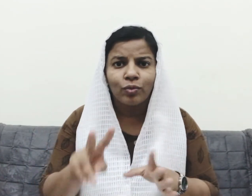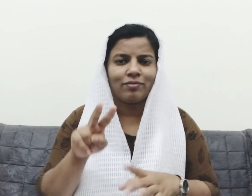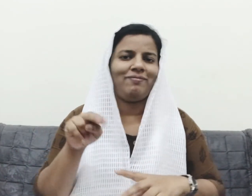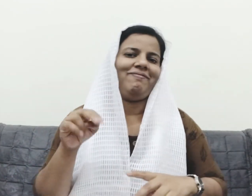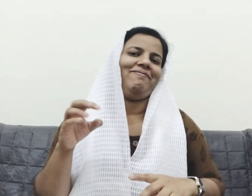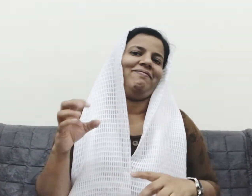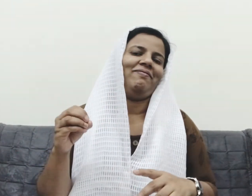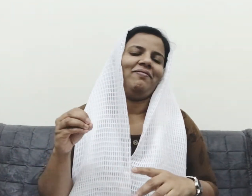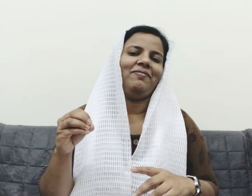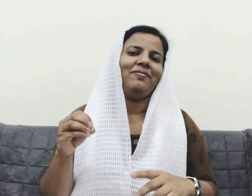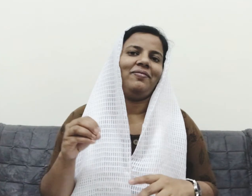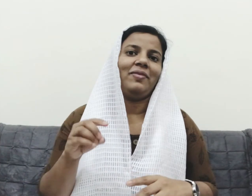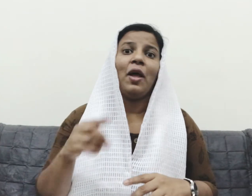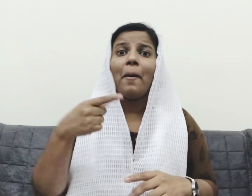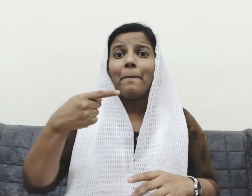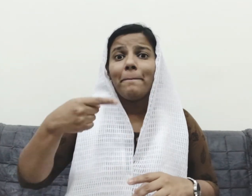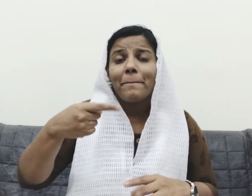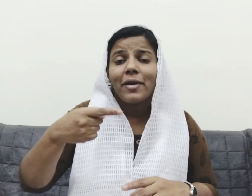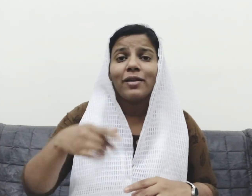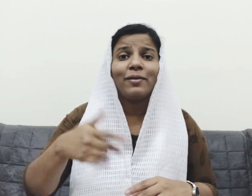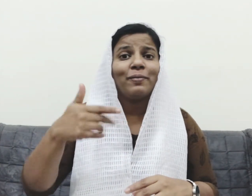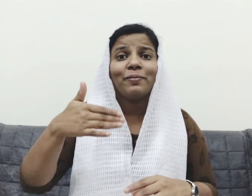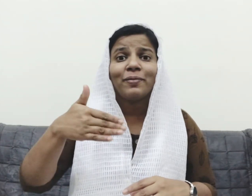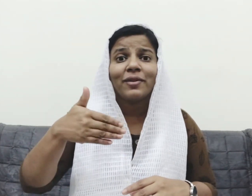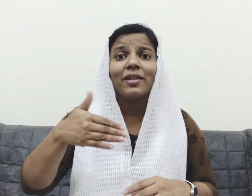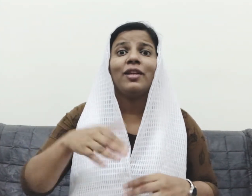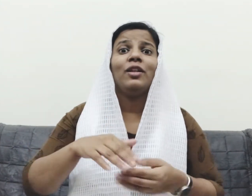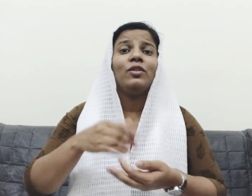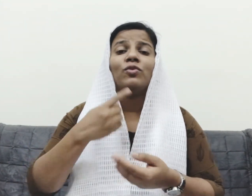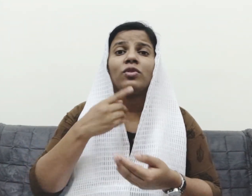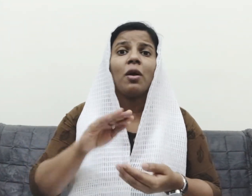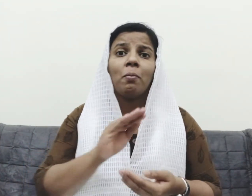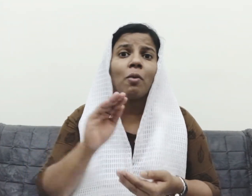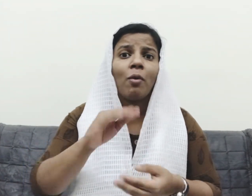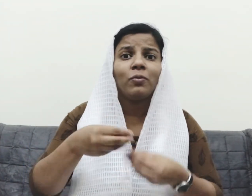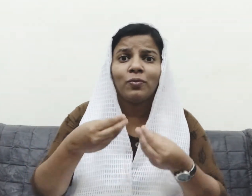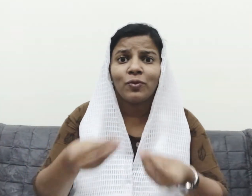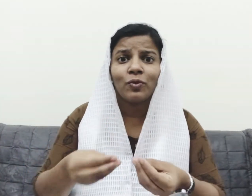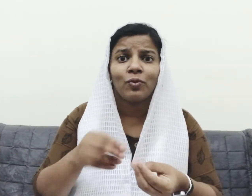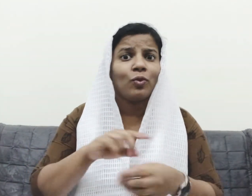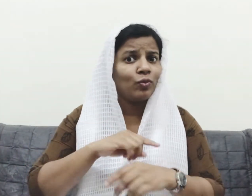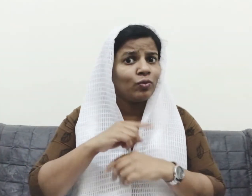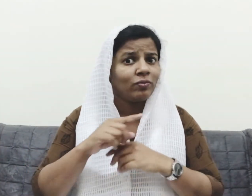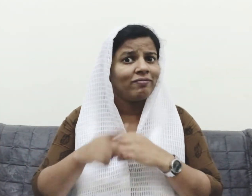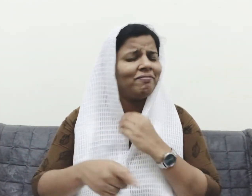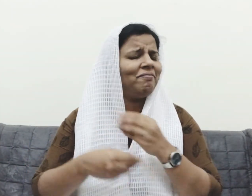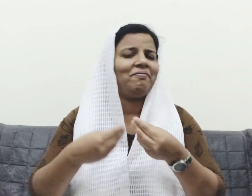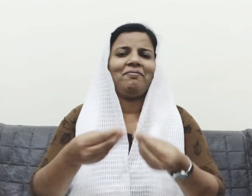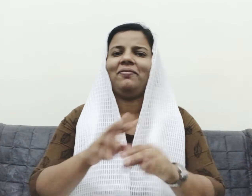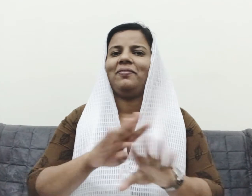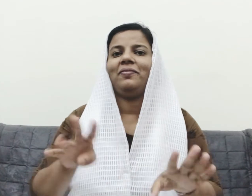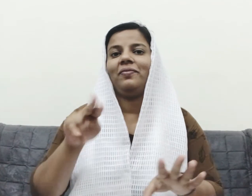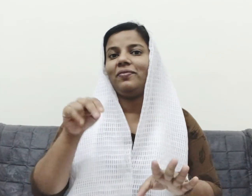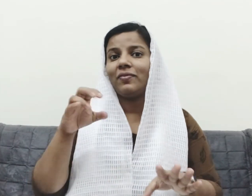ഉണ്ടോ? ആരുമില്ല. മീൻ ചോദിച്ചാൽ പാമ്പിനെ കൊടുക്കുമോ? ഒരിക്കലും കൊടുക്കത്തില്ല. അപ്പം നമ്മുടെ